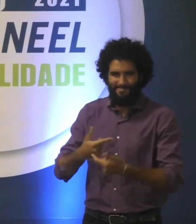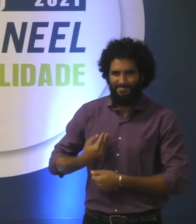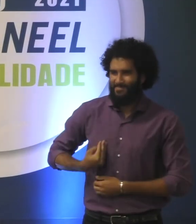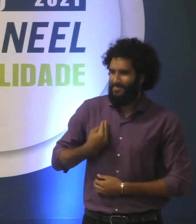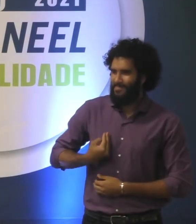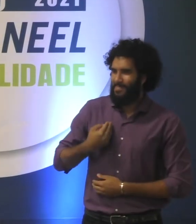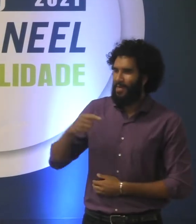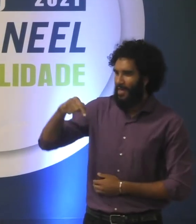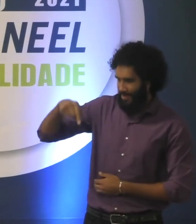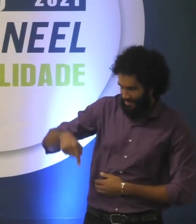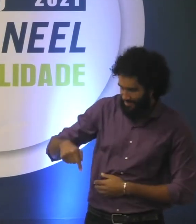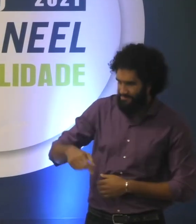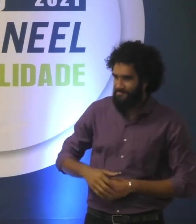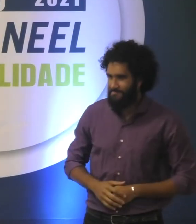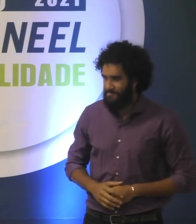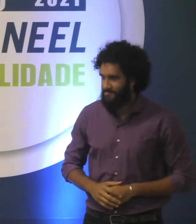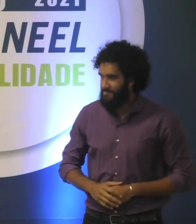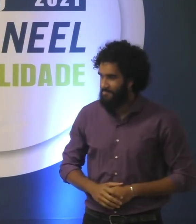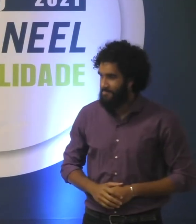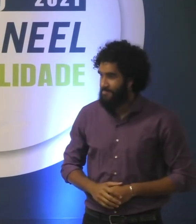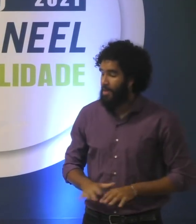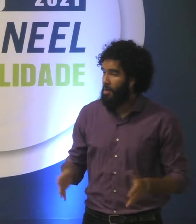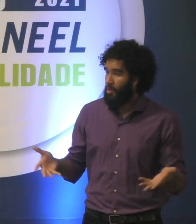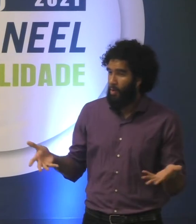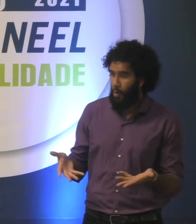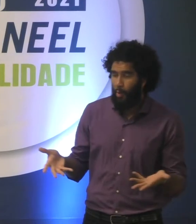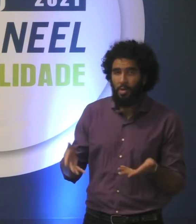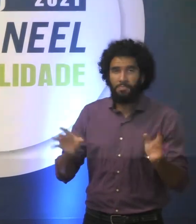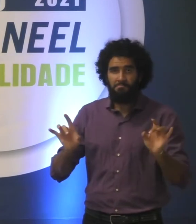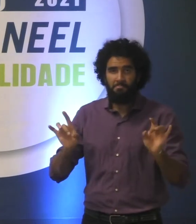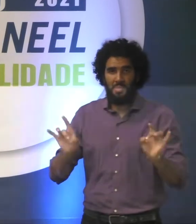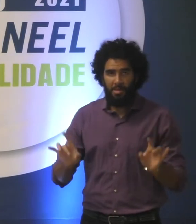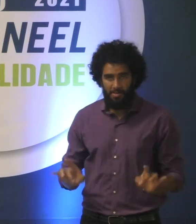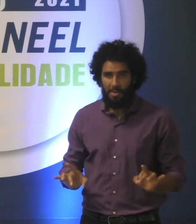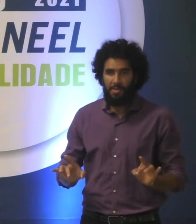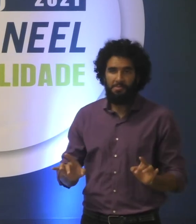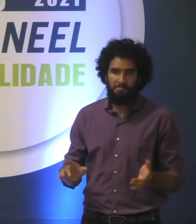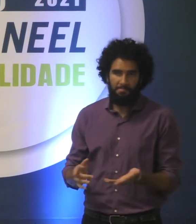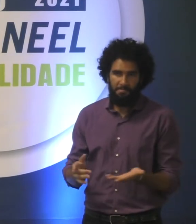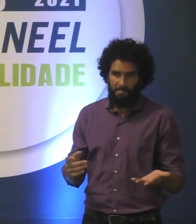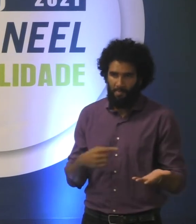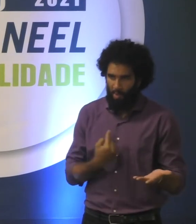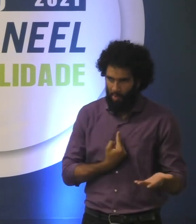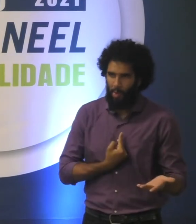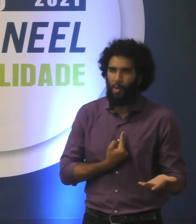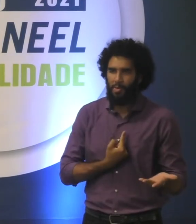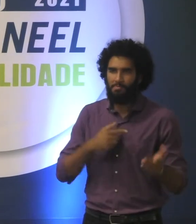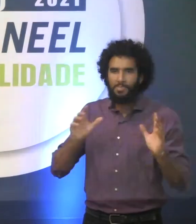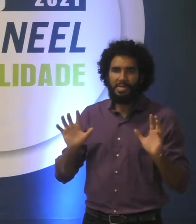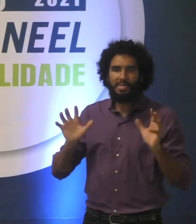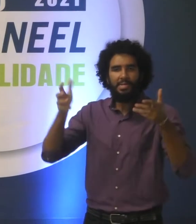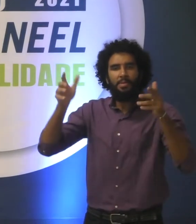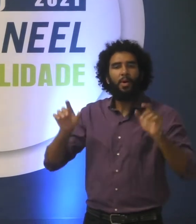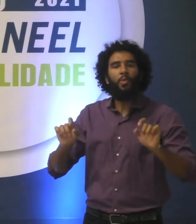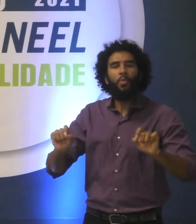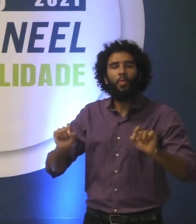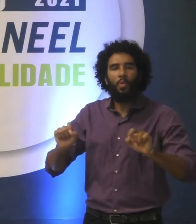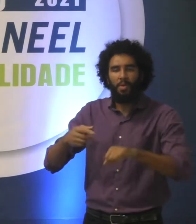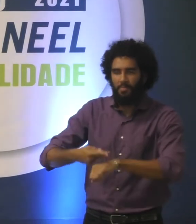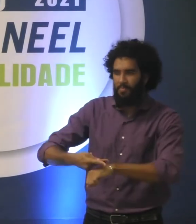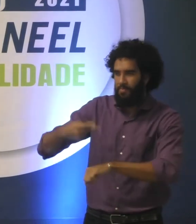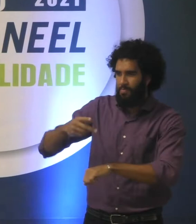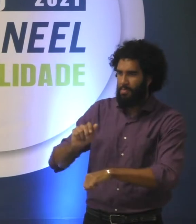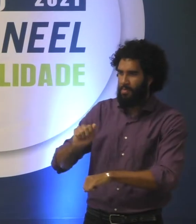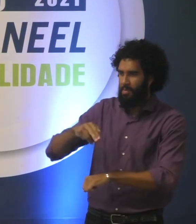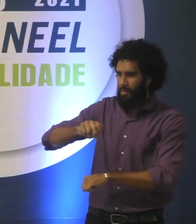nossa casa. Hoje, em especial, a gente vai aqui celebrar o Prêmio ANEL de